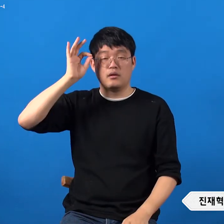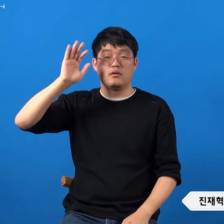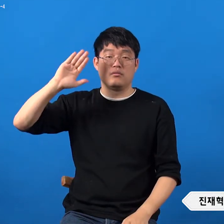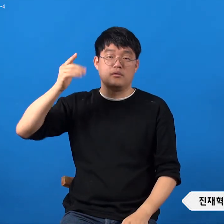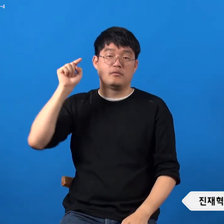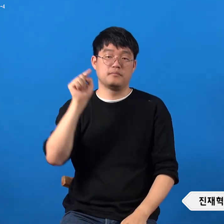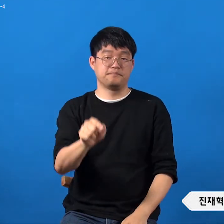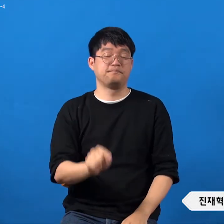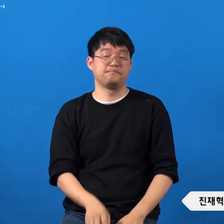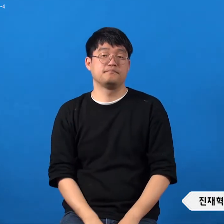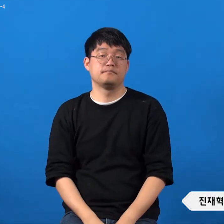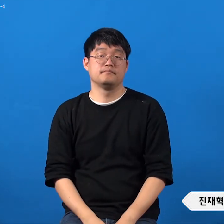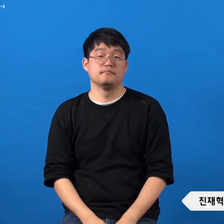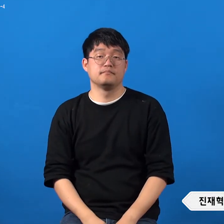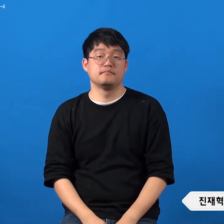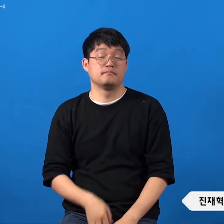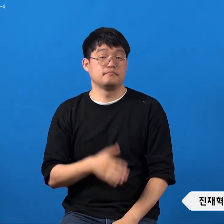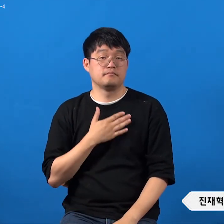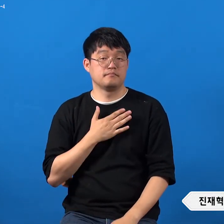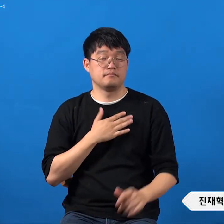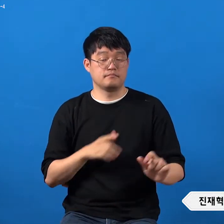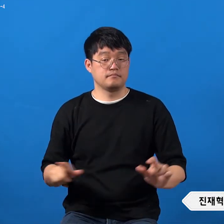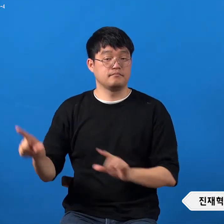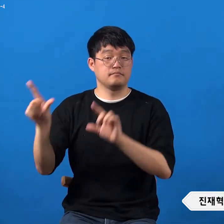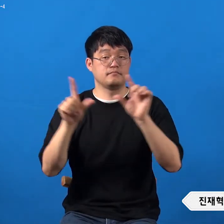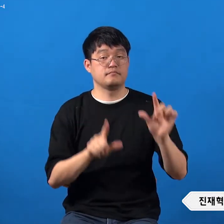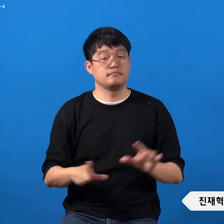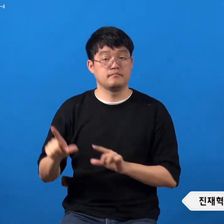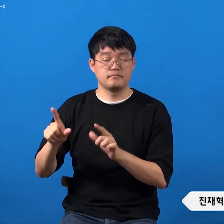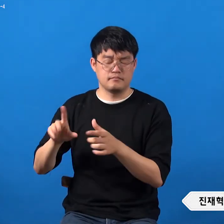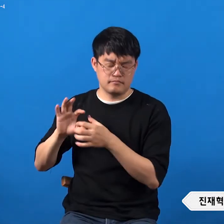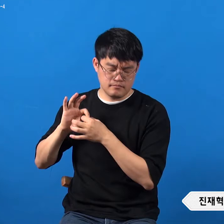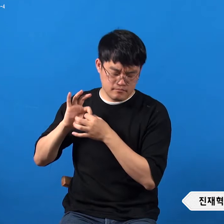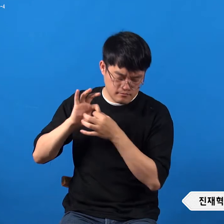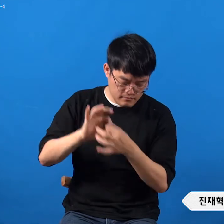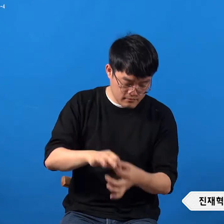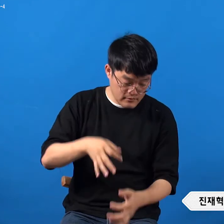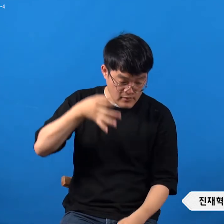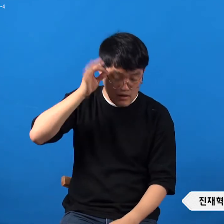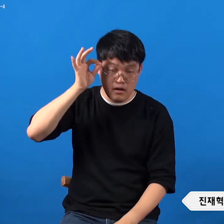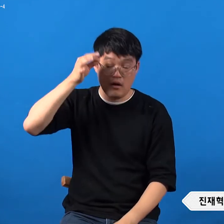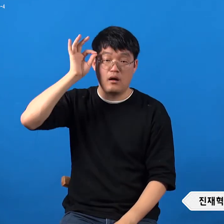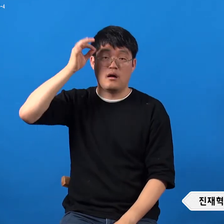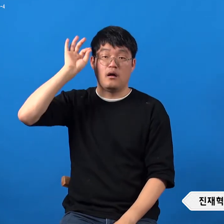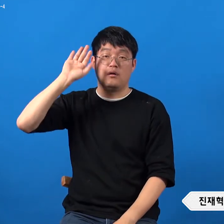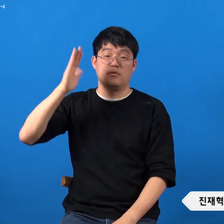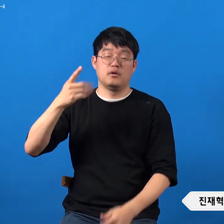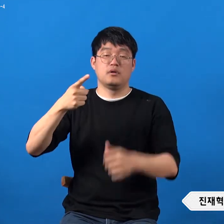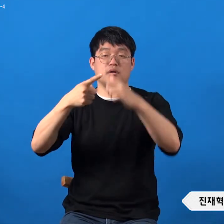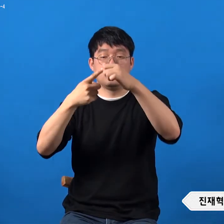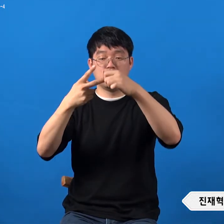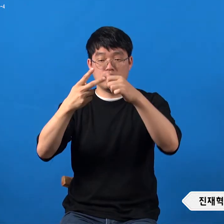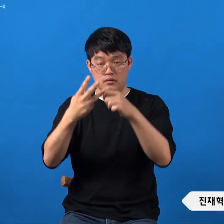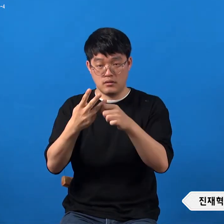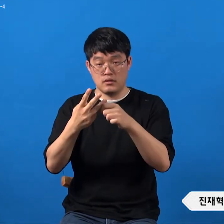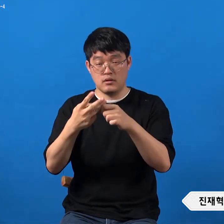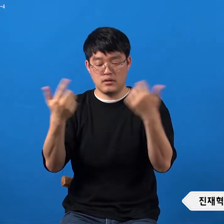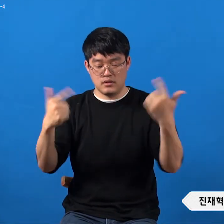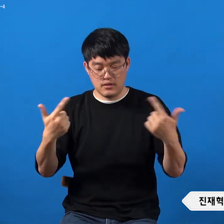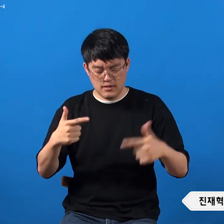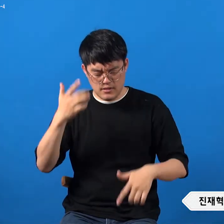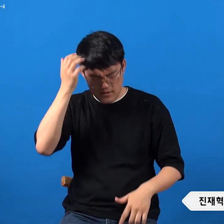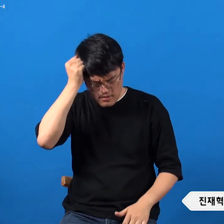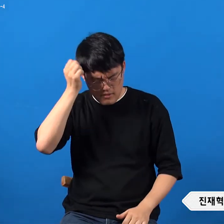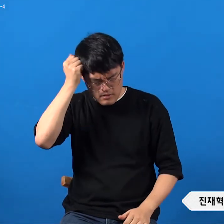것. 저도 제 삶 속에 끊임없이 깨달아지는 이 세 가지, 늘